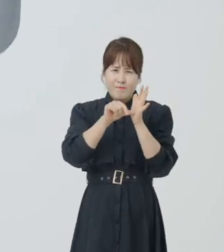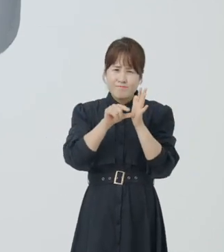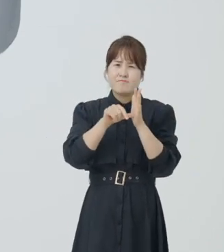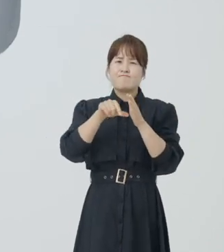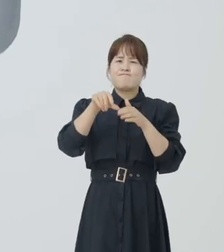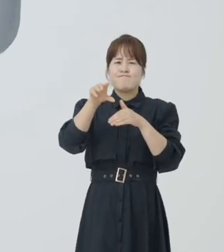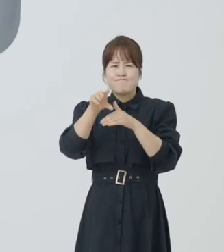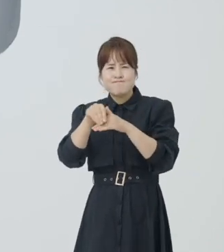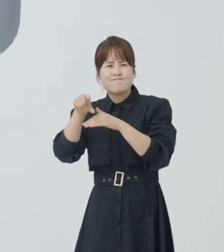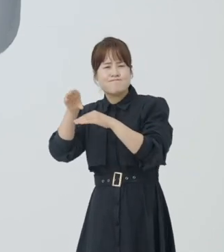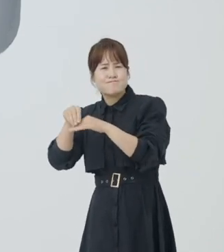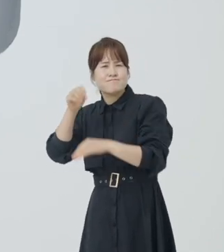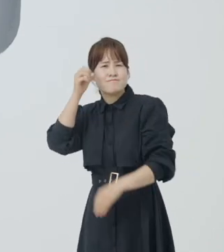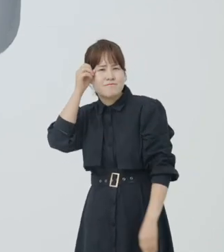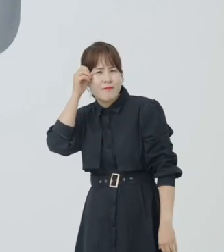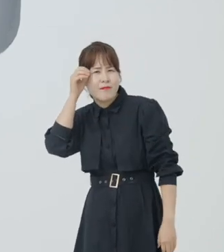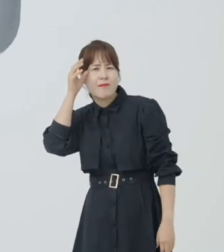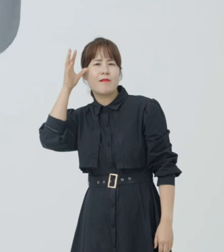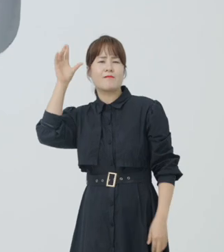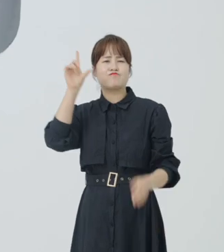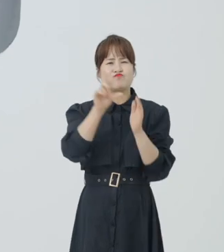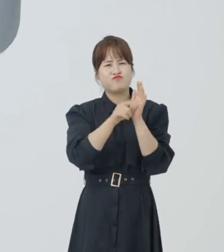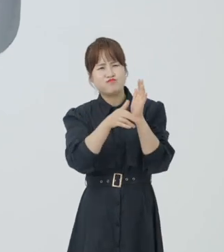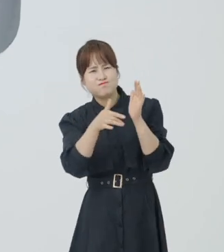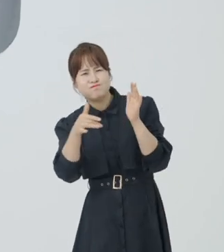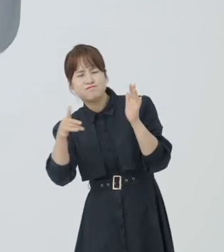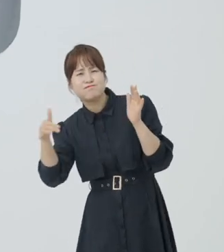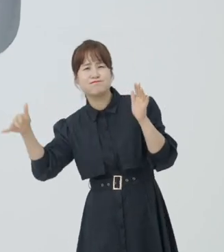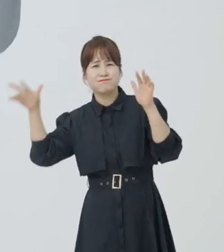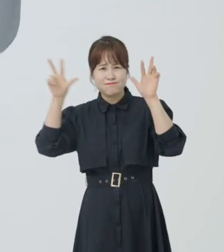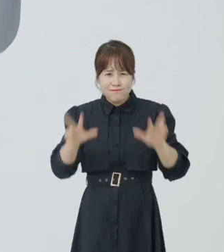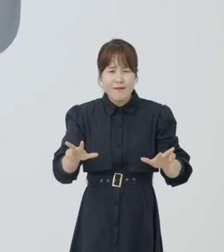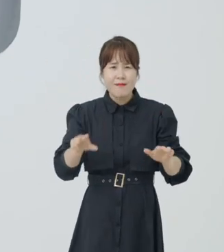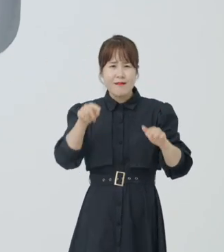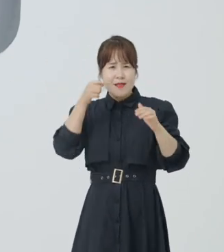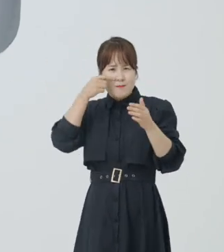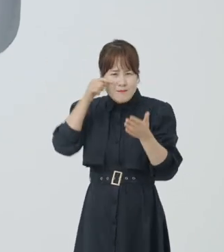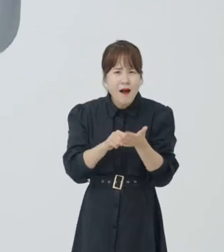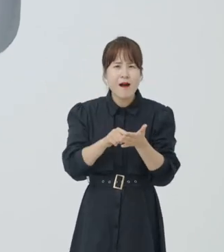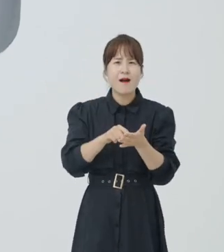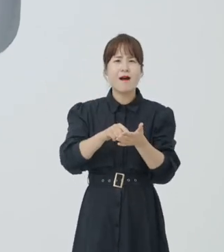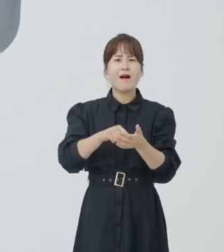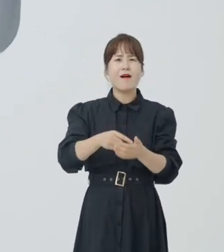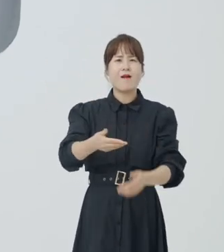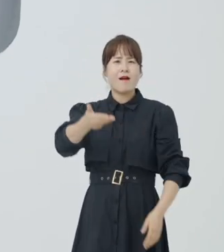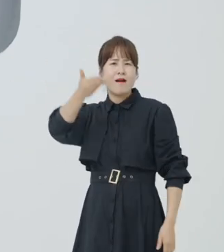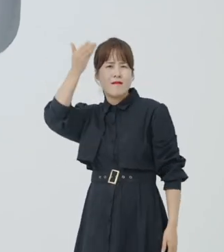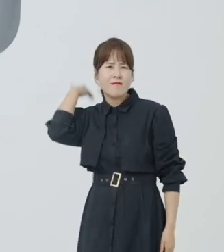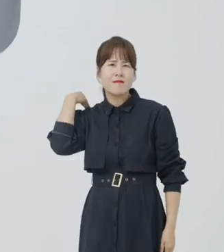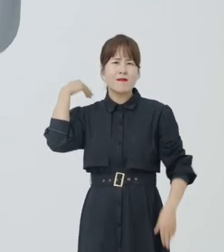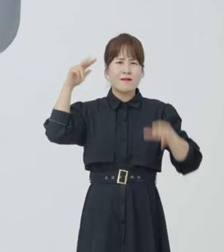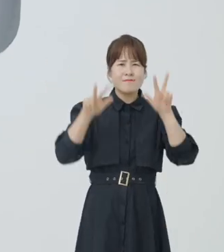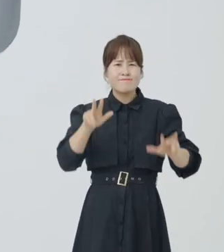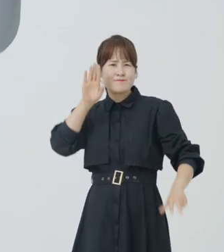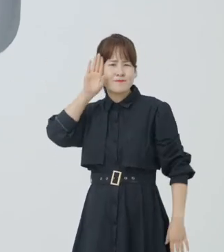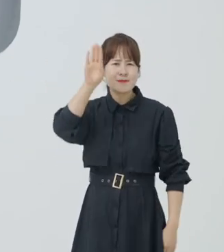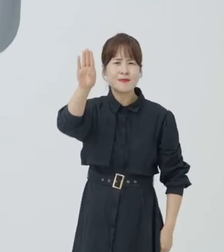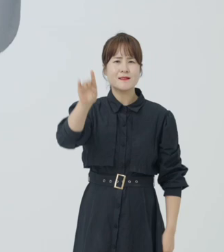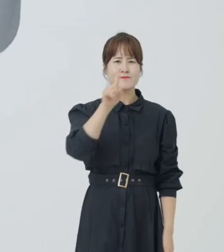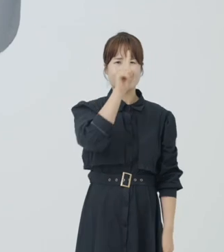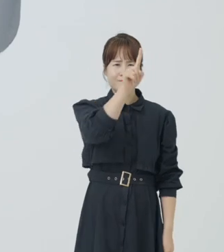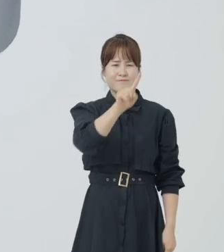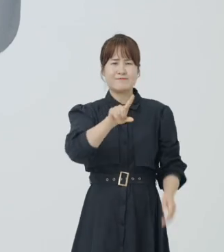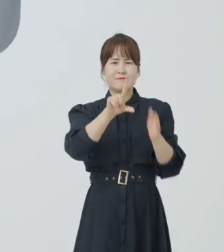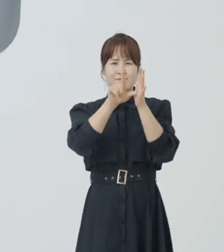오랜 시간 묻혀 있거나 잊혀져 버린 세월이 현재로 발굴되어 과거와 현재, 미래가